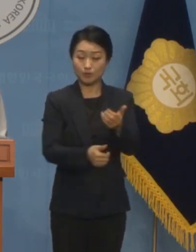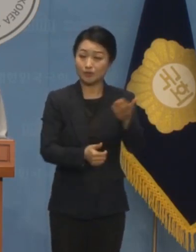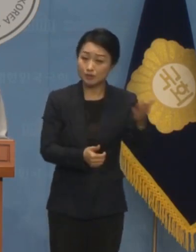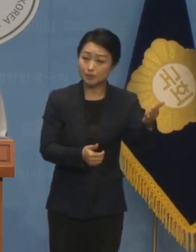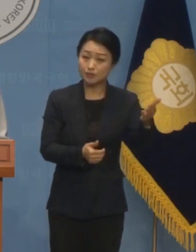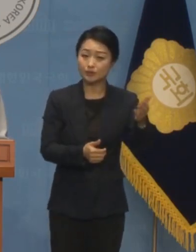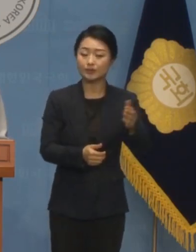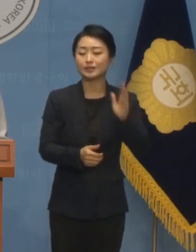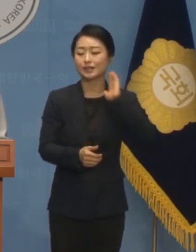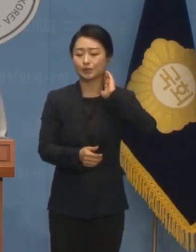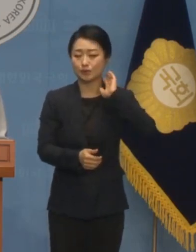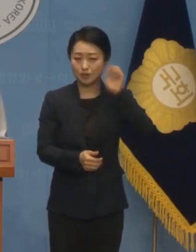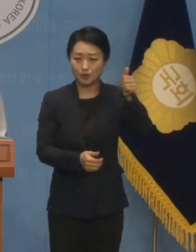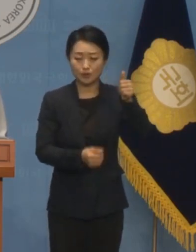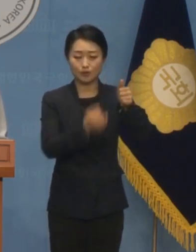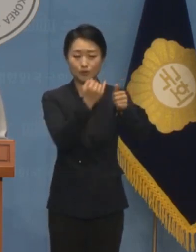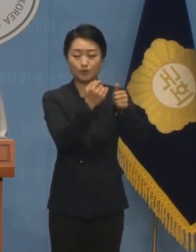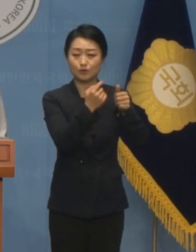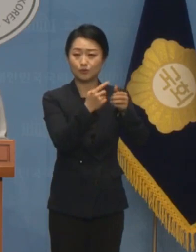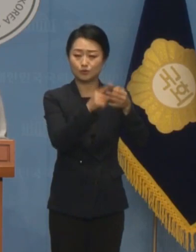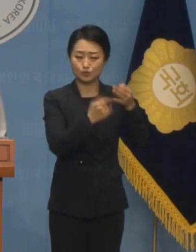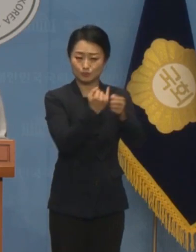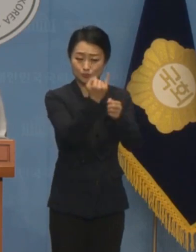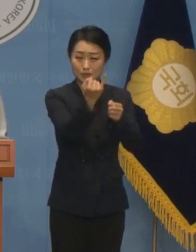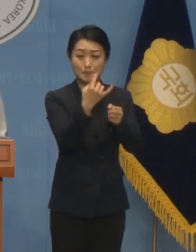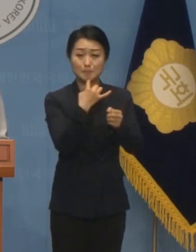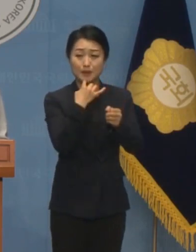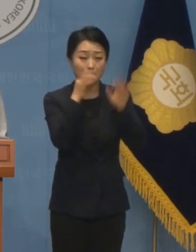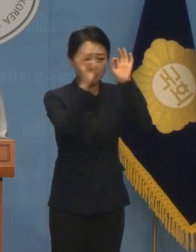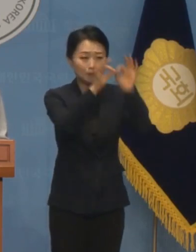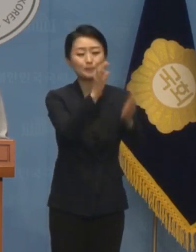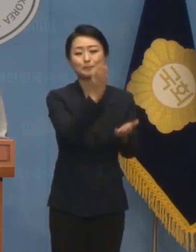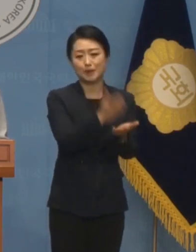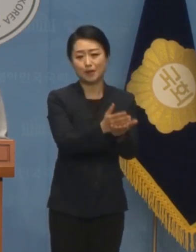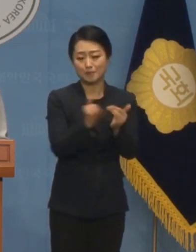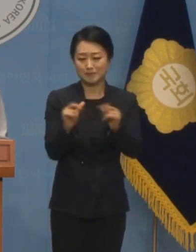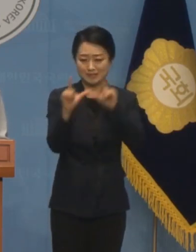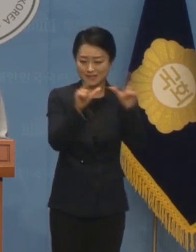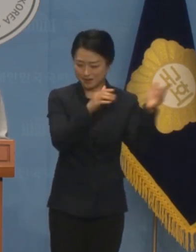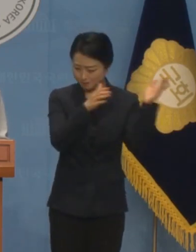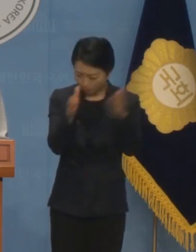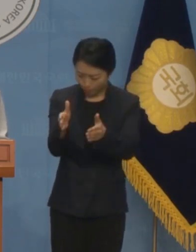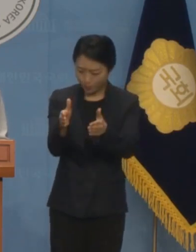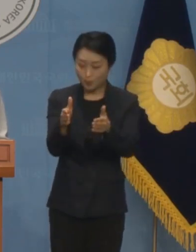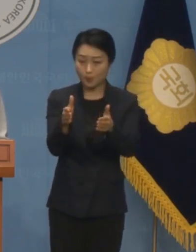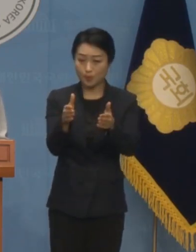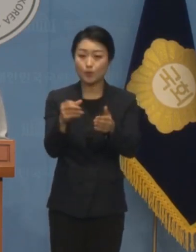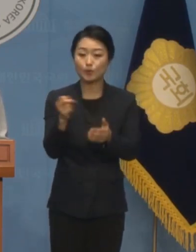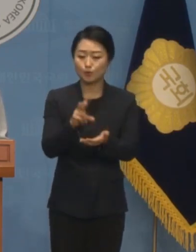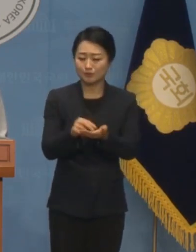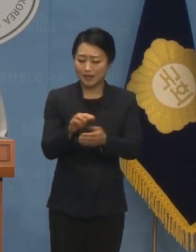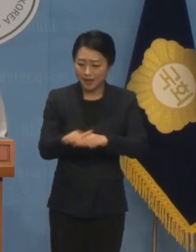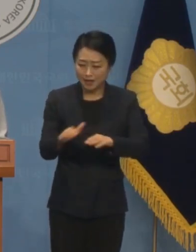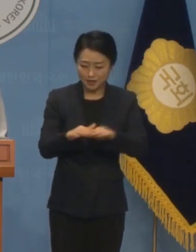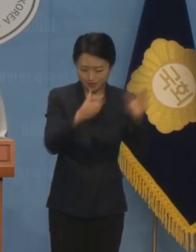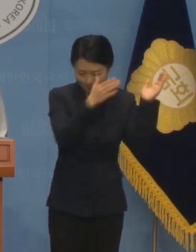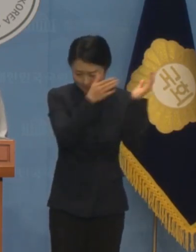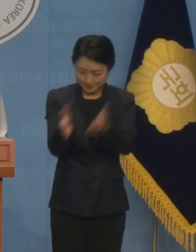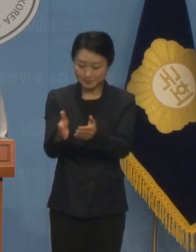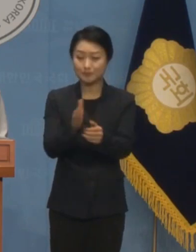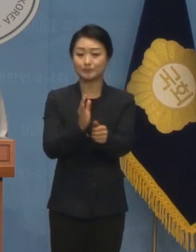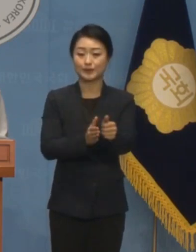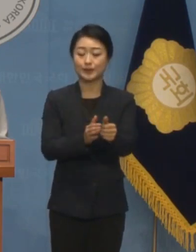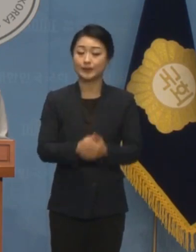대통령과 김건희 여사만 바라볼 것이 아니라 민생 현안과 국정 과제에 눈을 돌리시기 바랍니다.